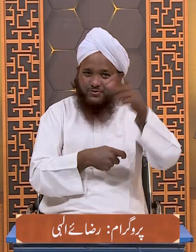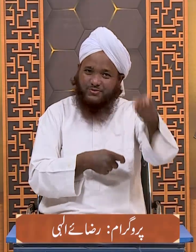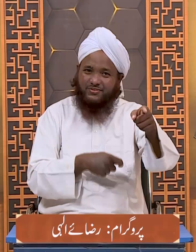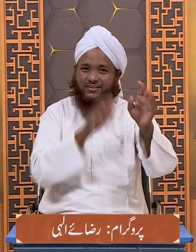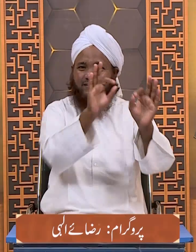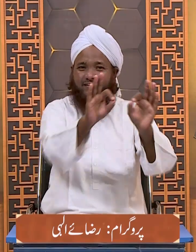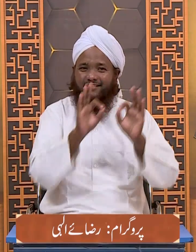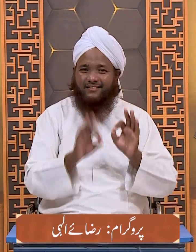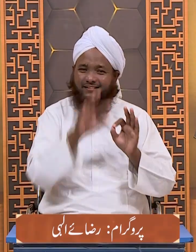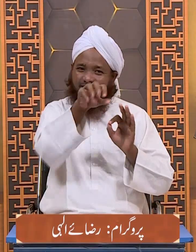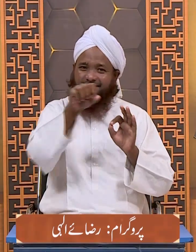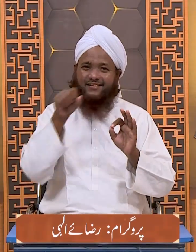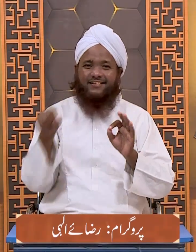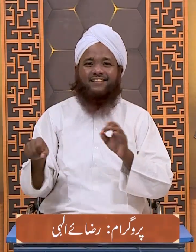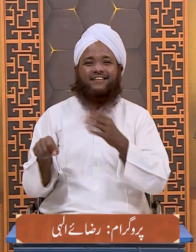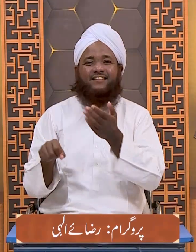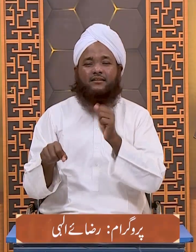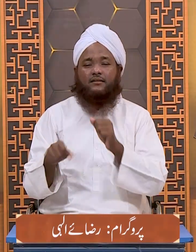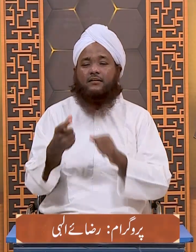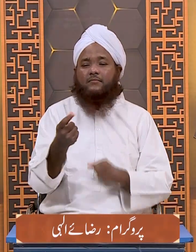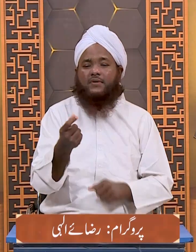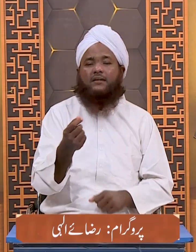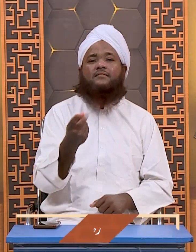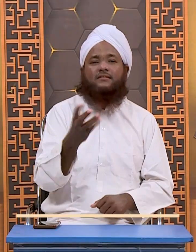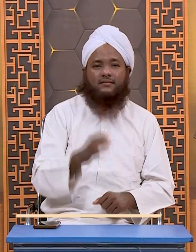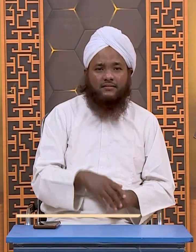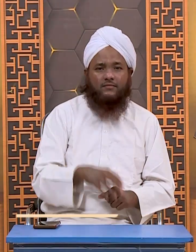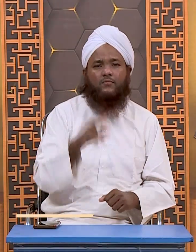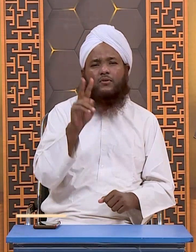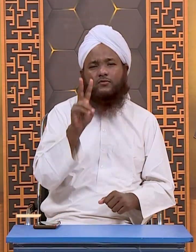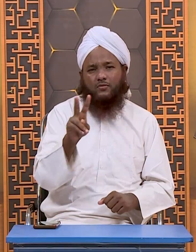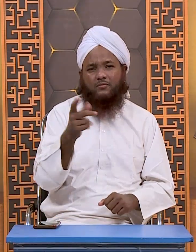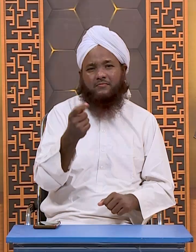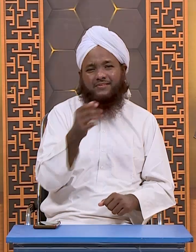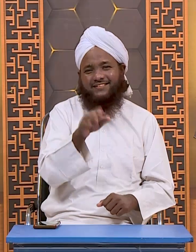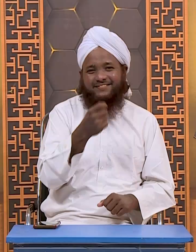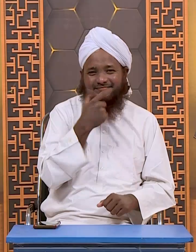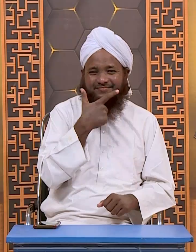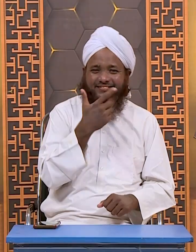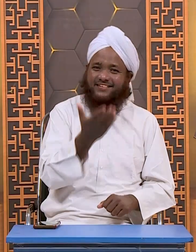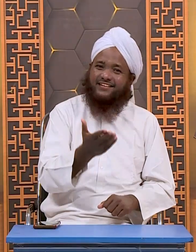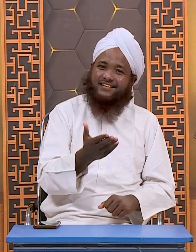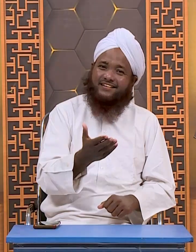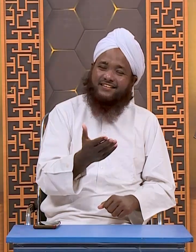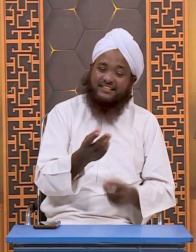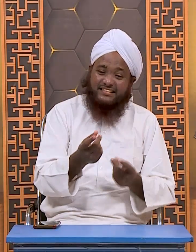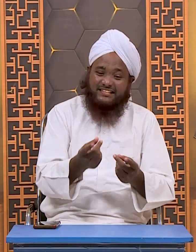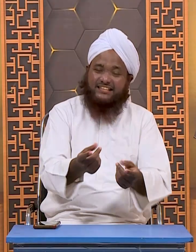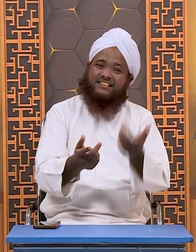سواری پر بندھی ہوئی تھی. آپ نے فرمایا کتنے کی خریدی ہے؟ کہا کہ 2 دینار کی. آپ مسکرائے اور فرمایا، کہا کہ جلد بازی کر گیا ہے،